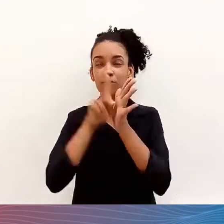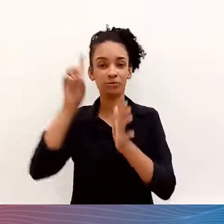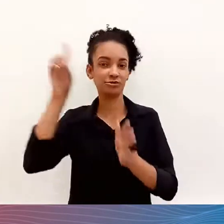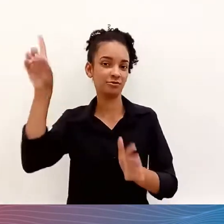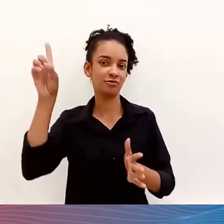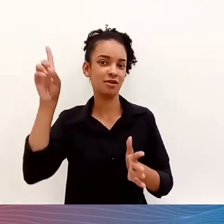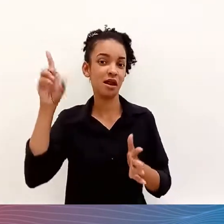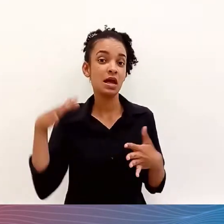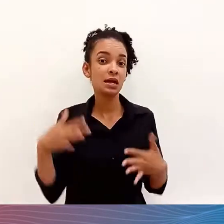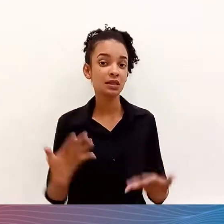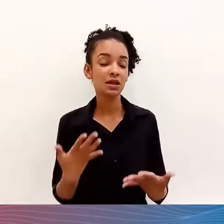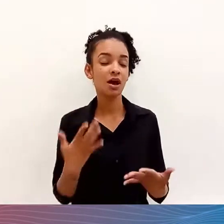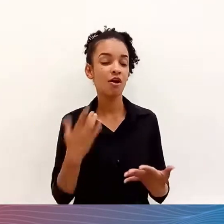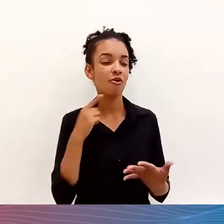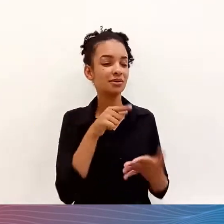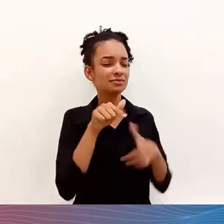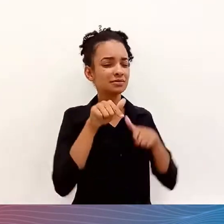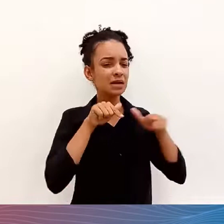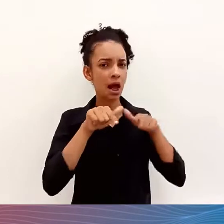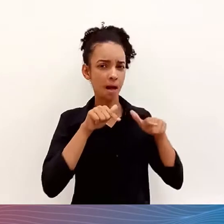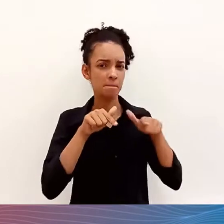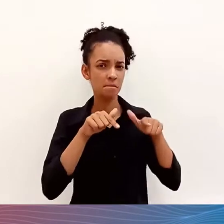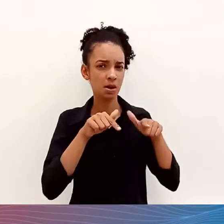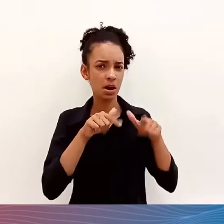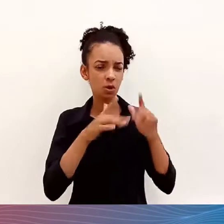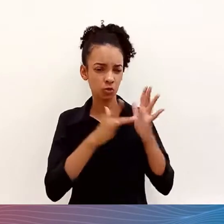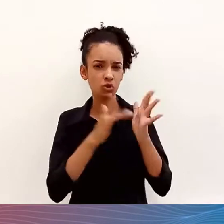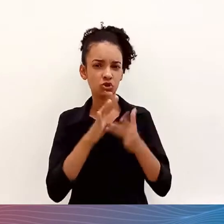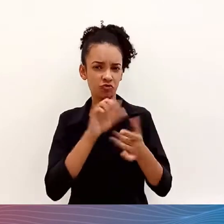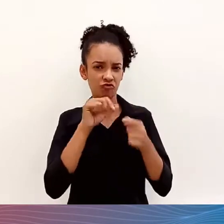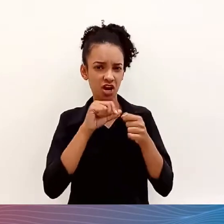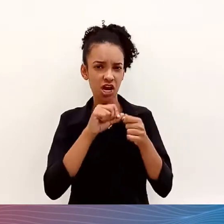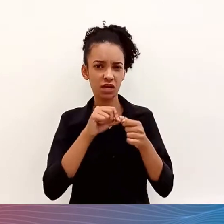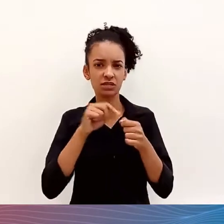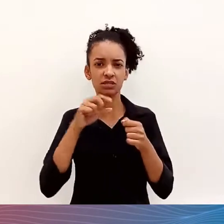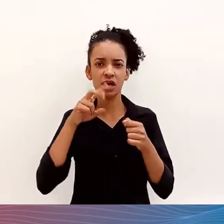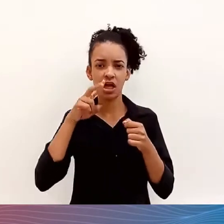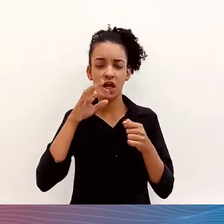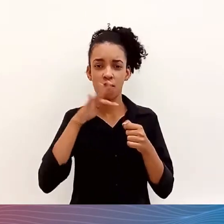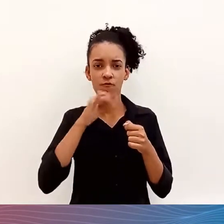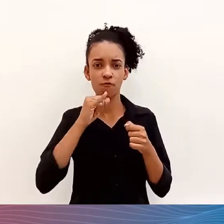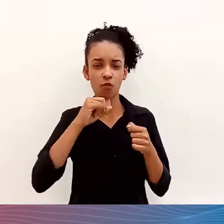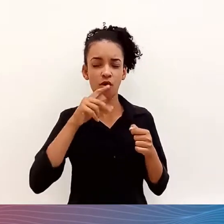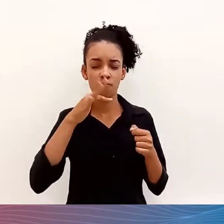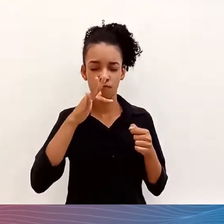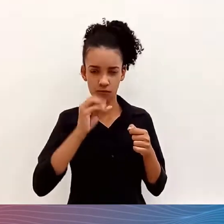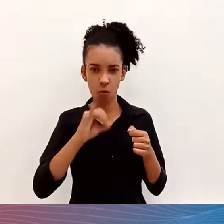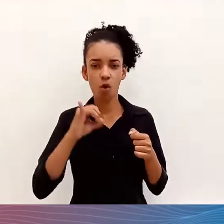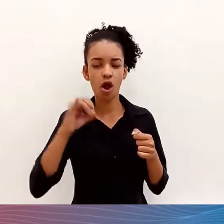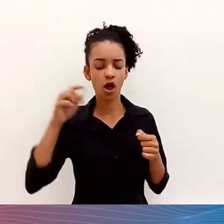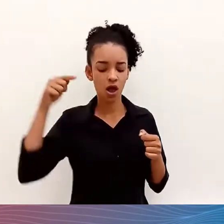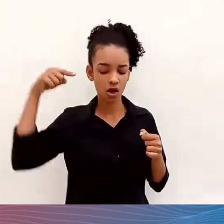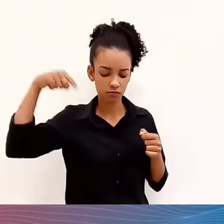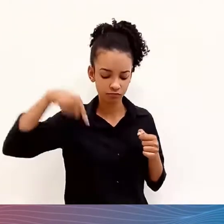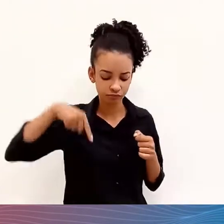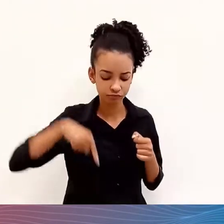fez, descendo ao Hades e subindo até o terceiro céu na sua ascensão, versículo